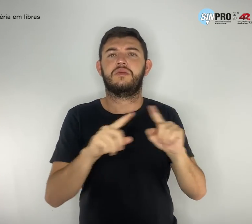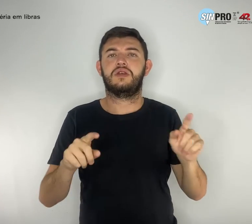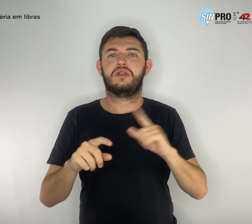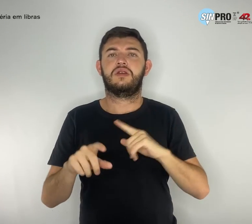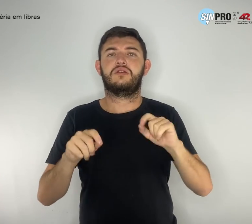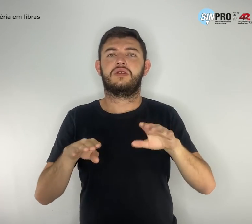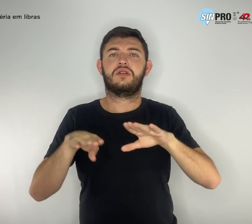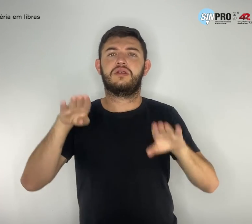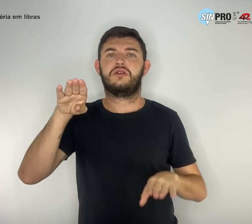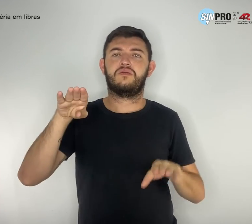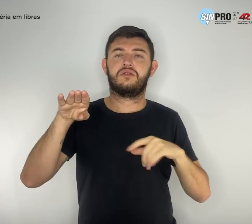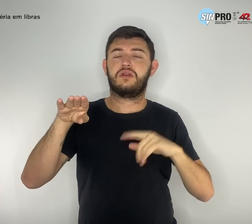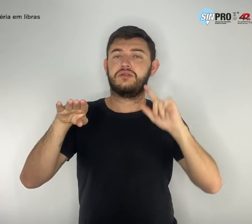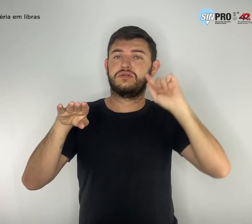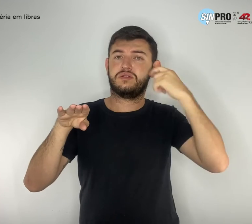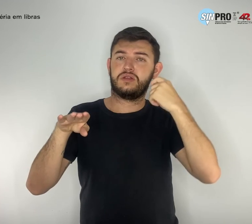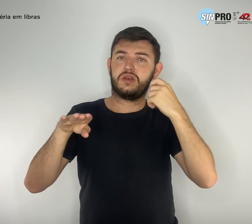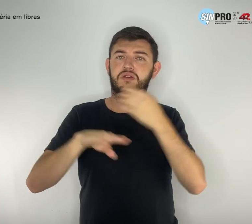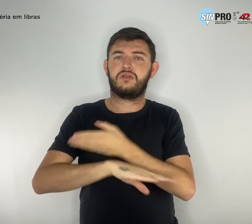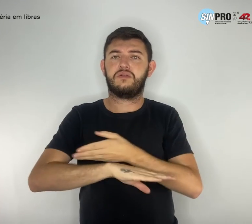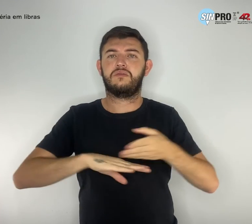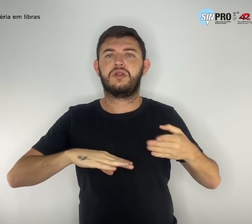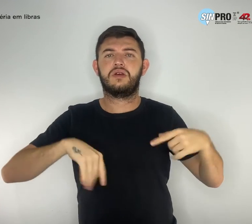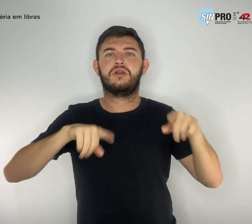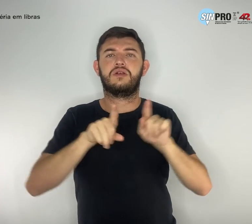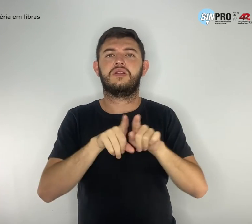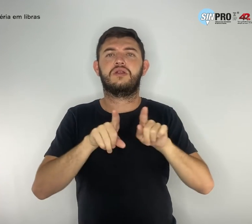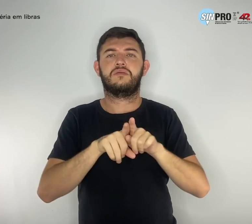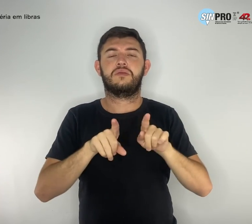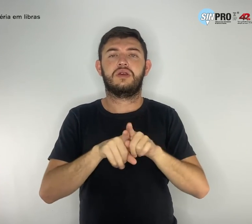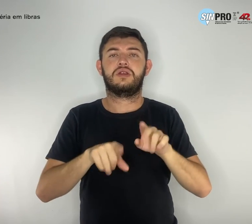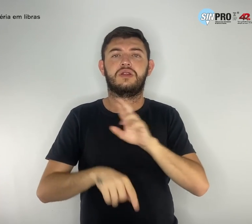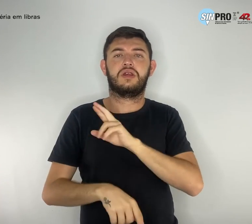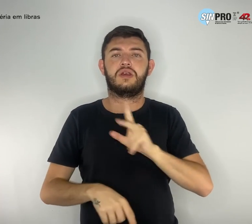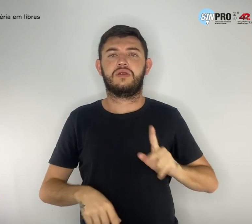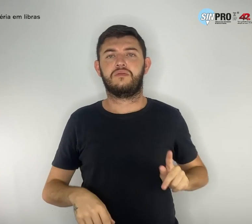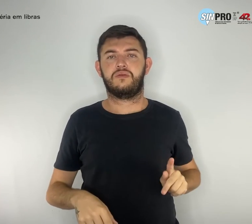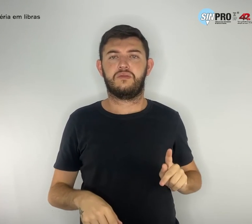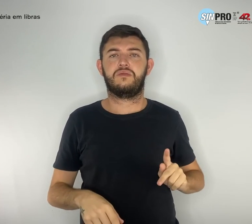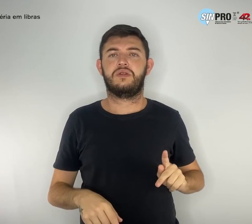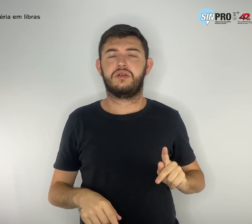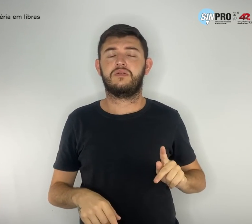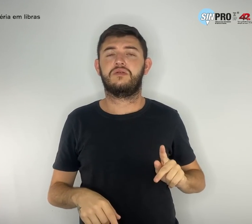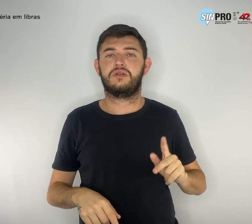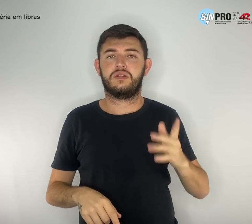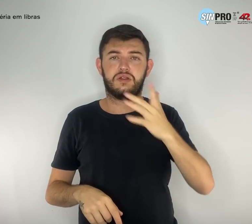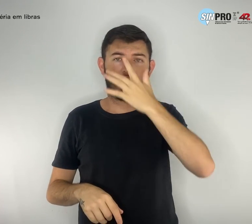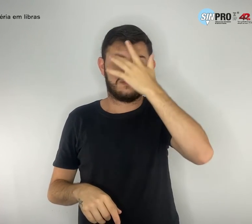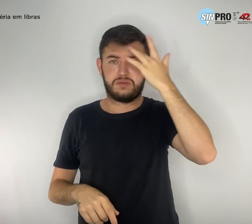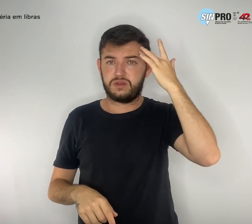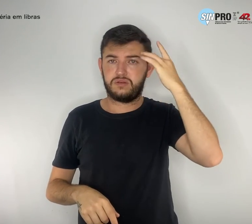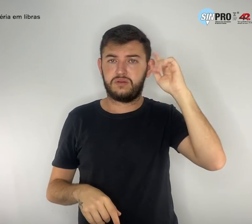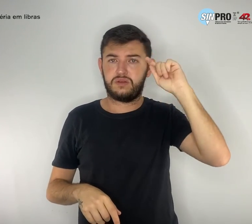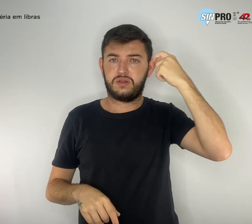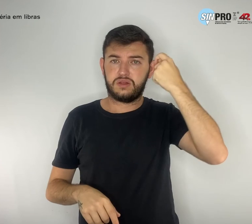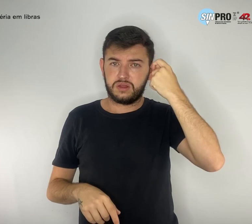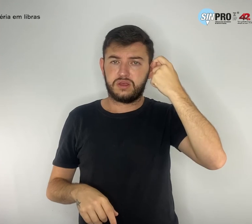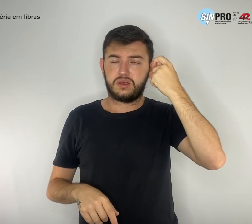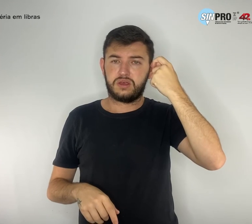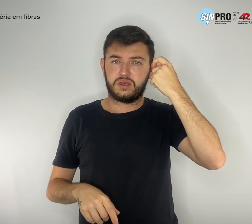e a posteriori, já na República, entre negros, negras, não brancos,